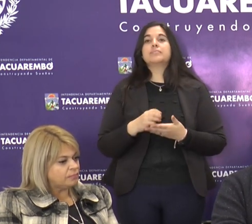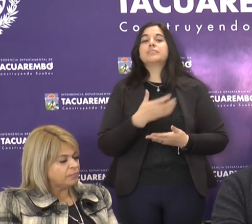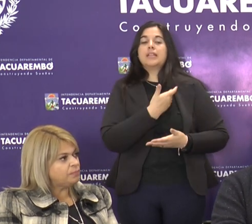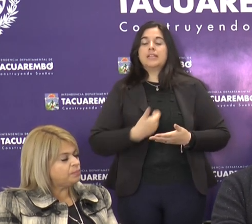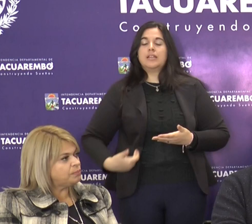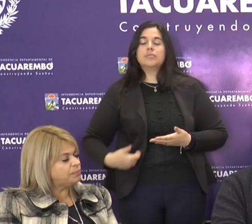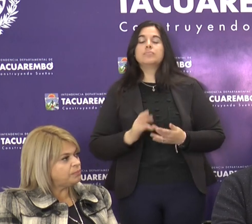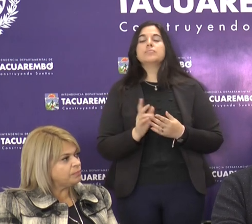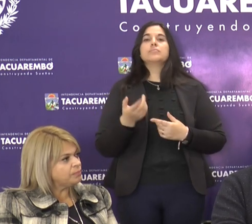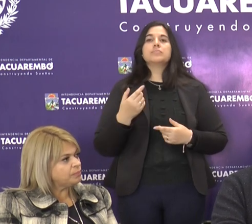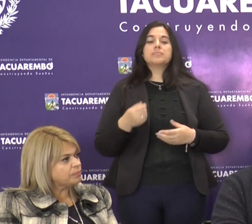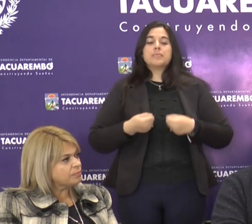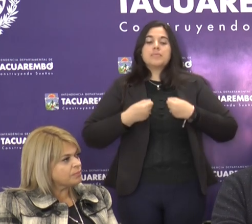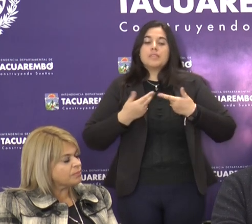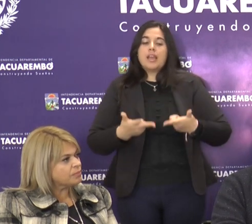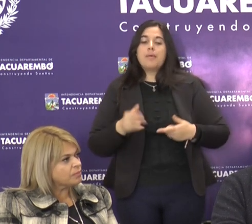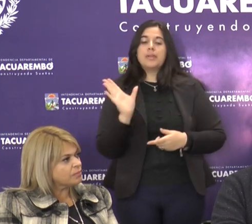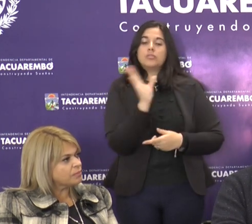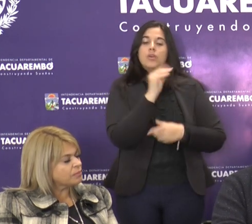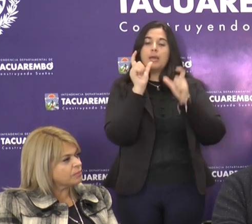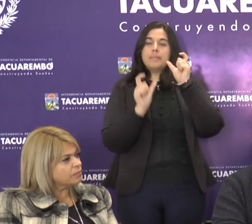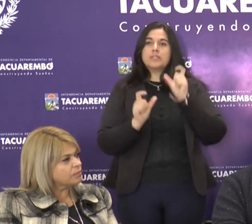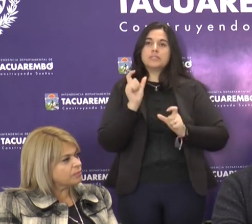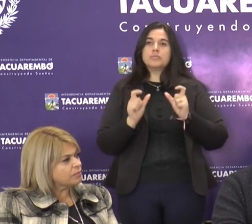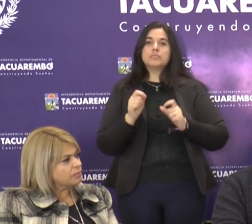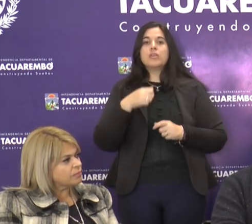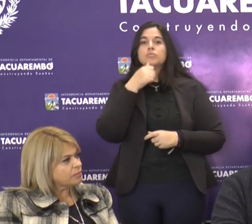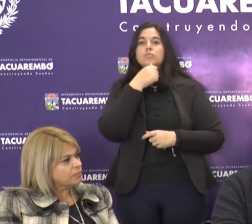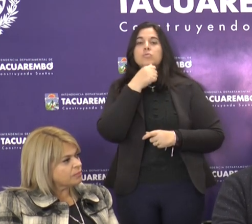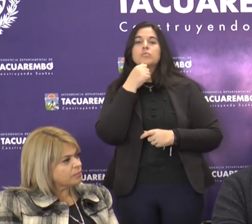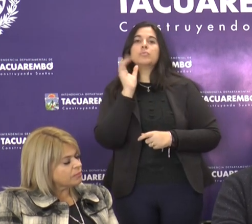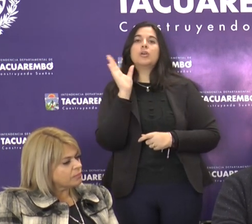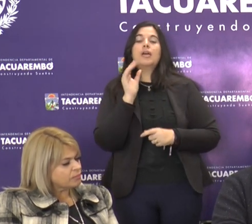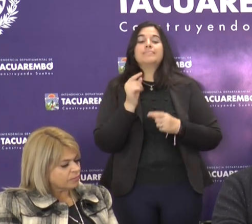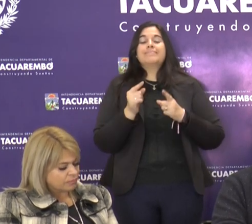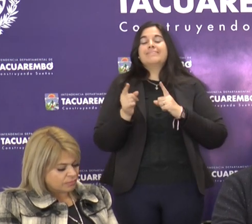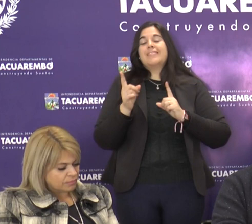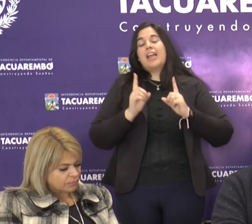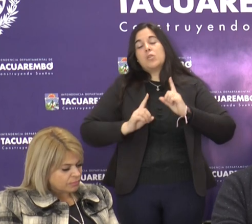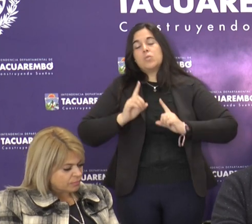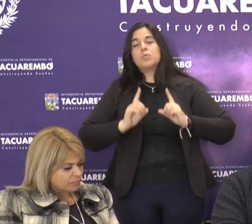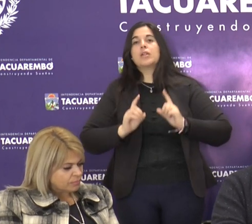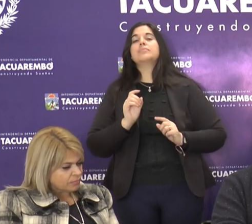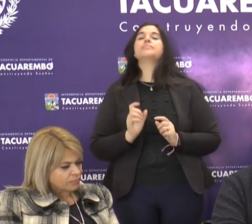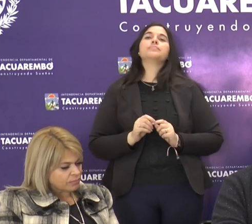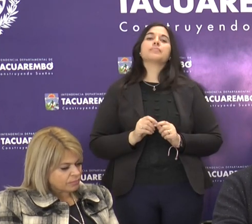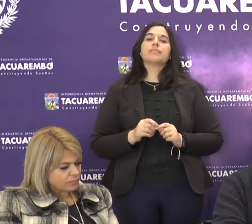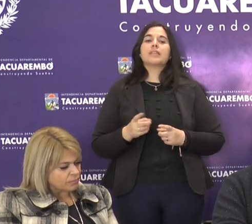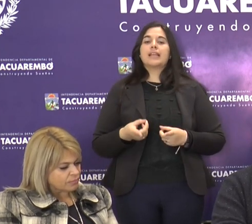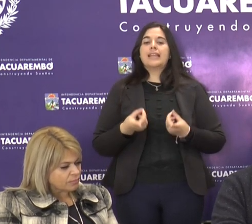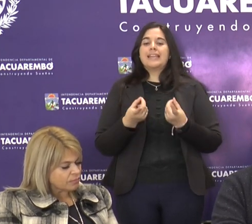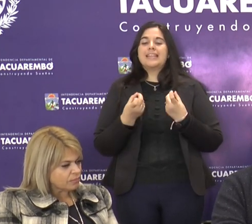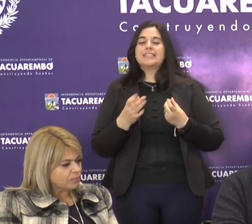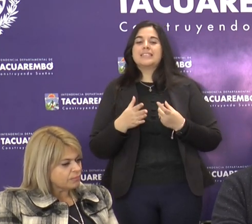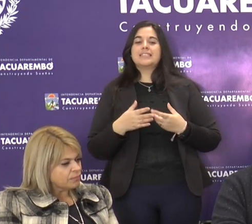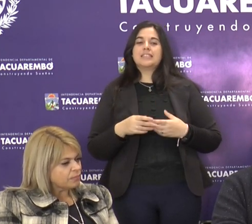nacional, brindan para solucionar en parte, porque siempre es en parte, las necesidades